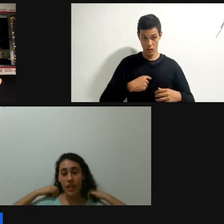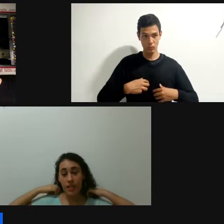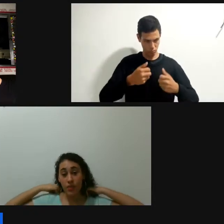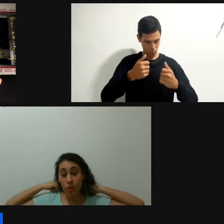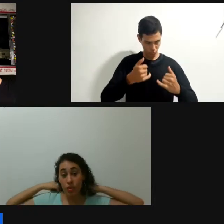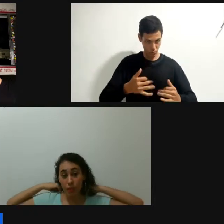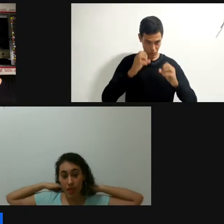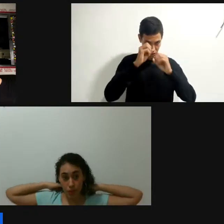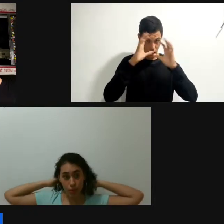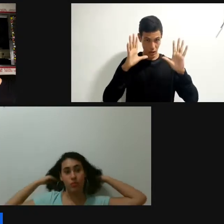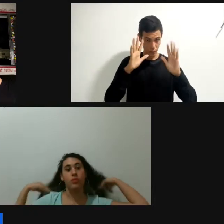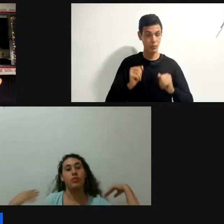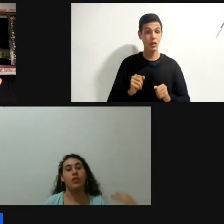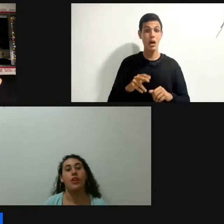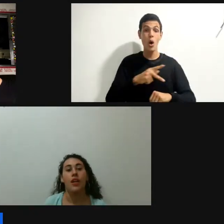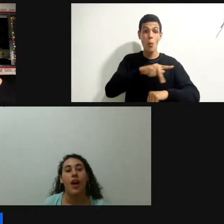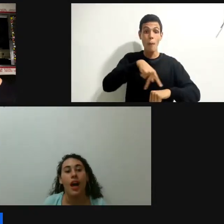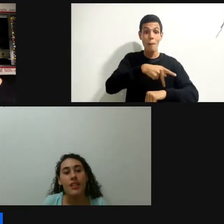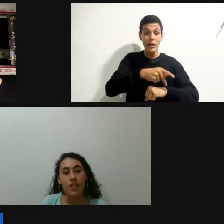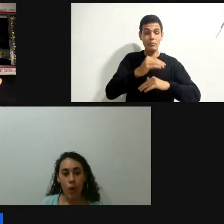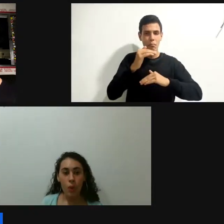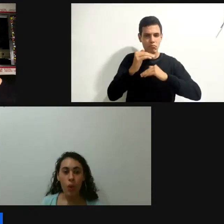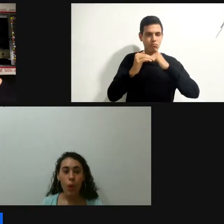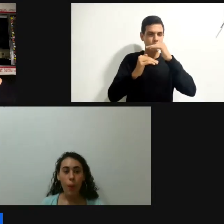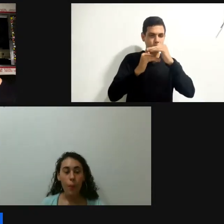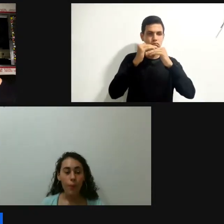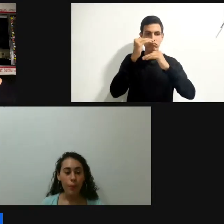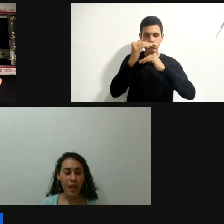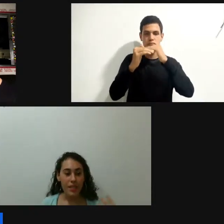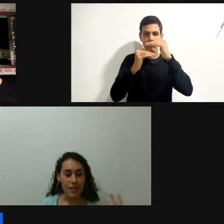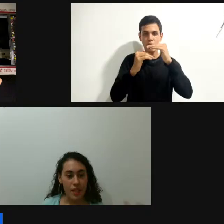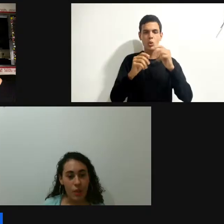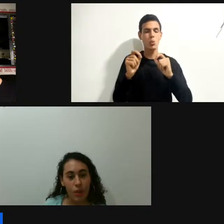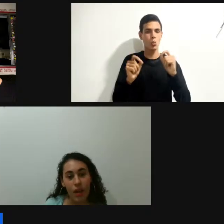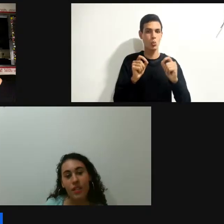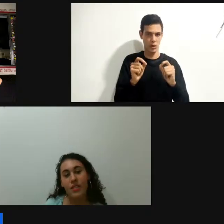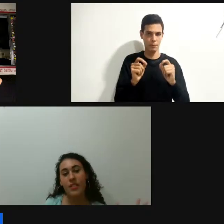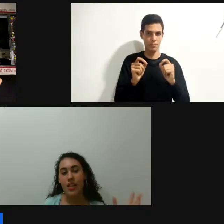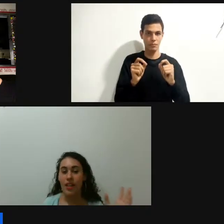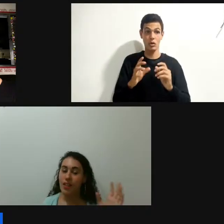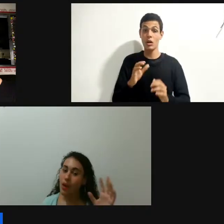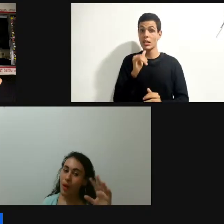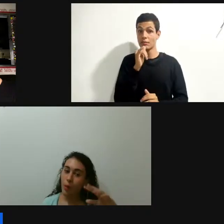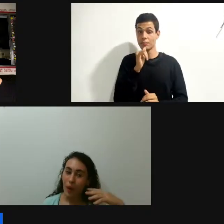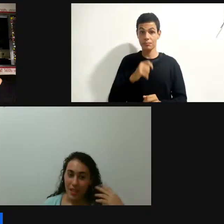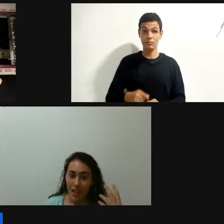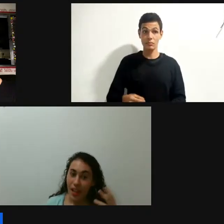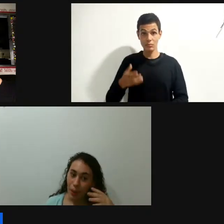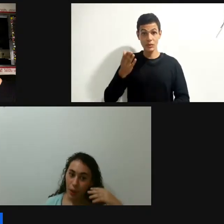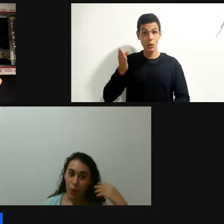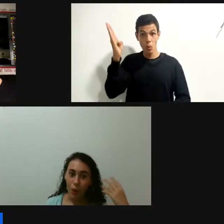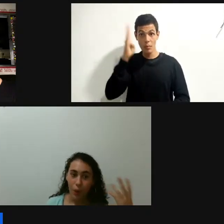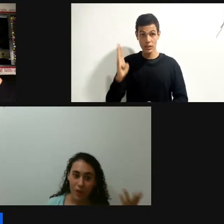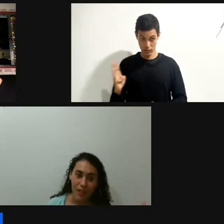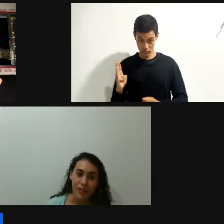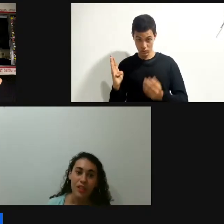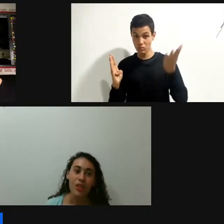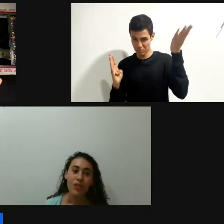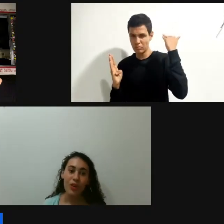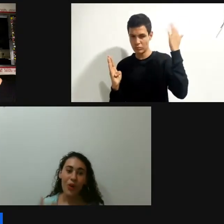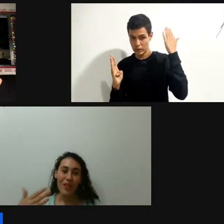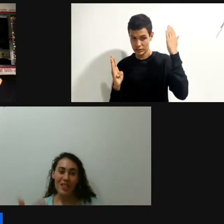em desenvolvimento. Assim como o Brasil antes, ele não era um país, ele era uma